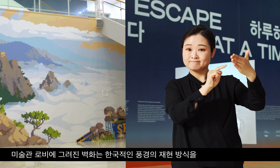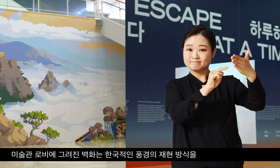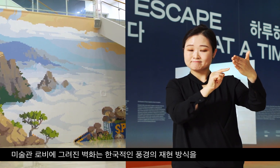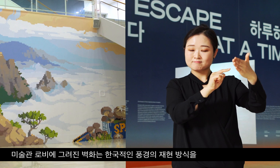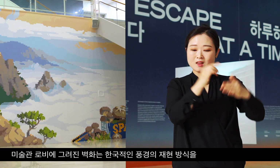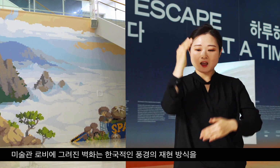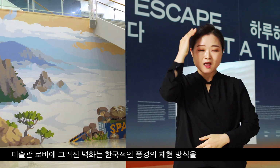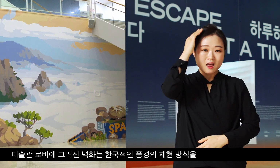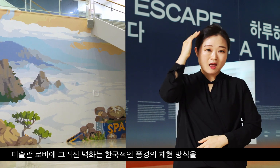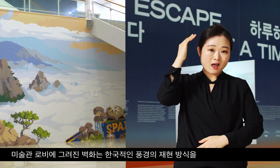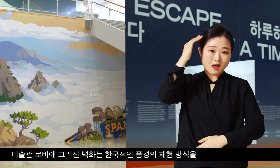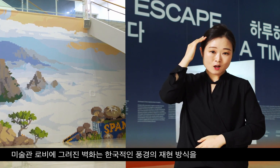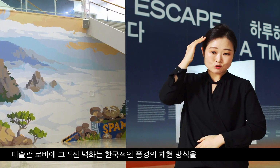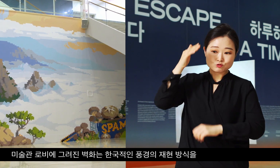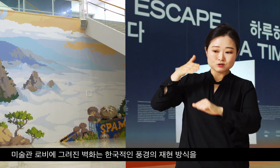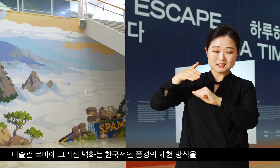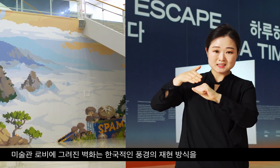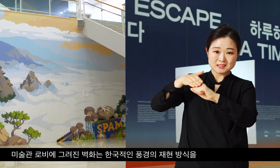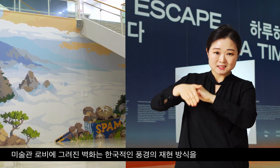한국적인 풍경의 재현 방식을